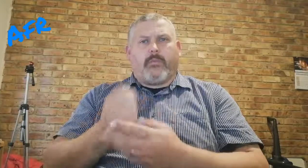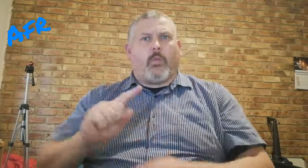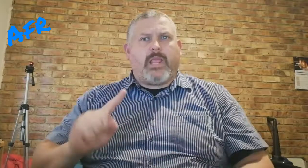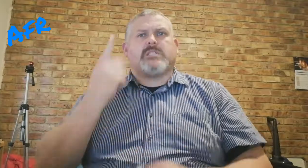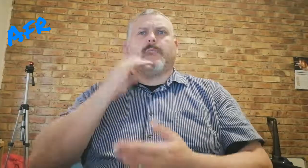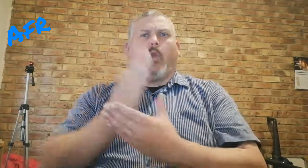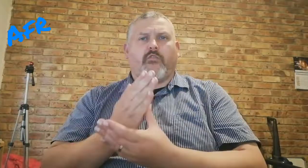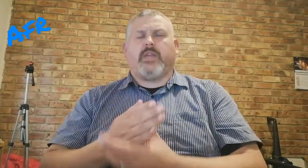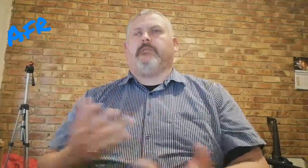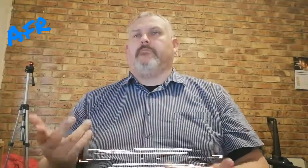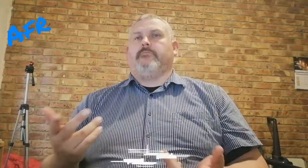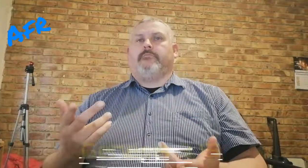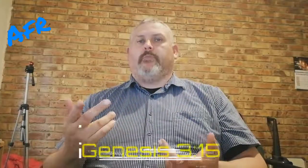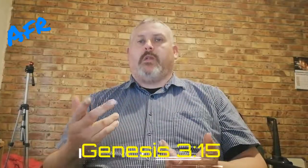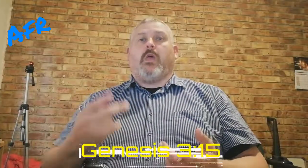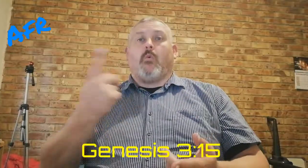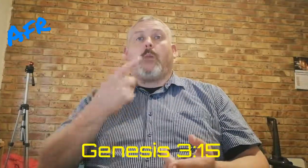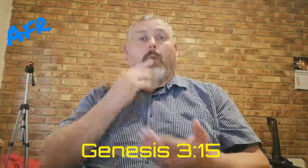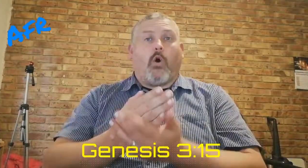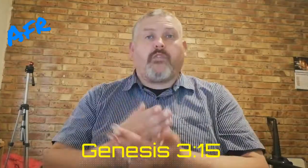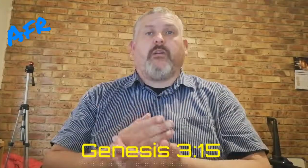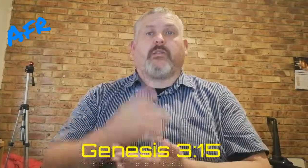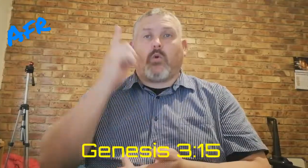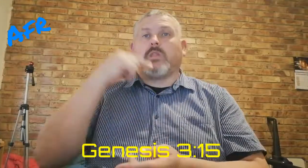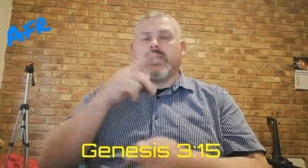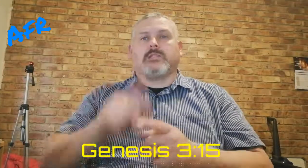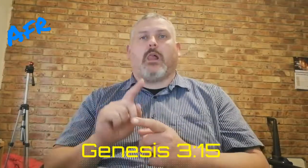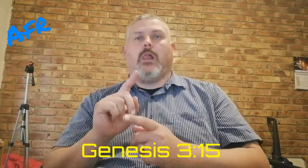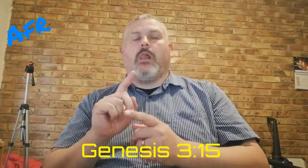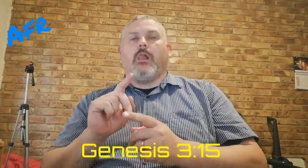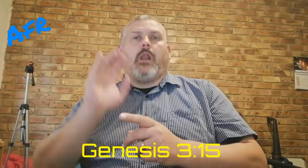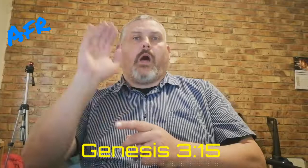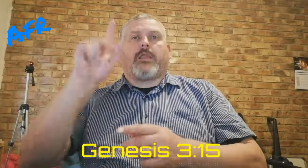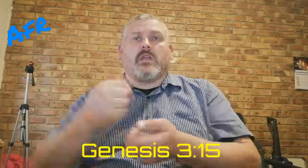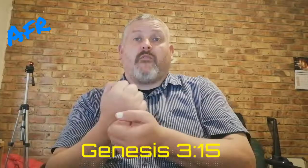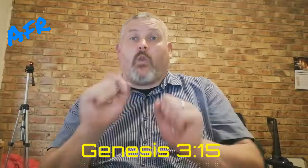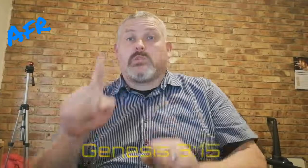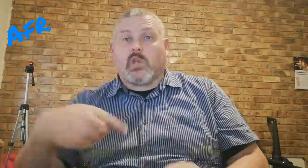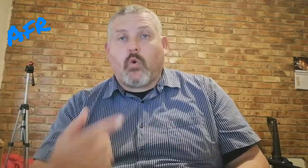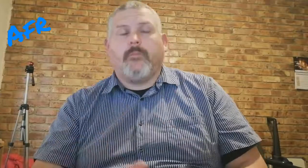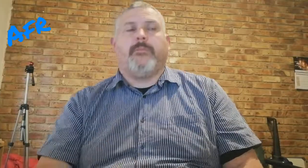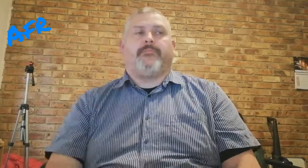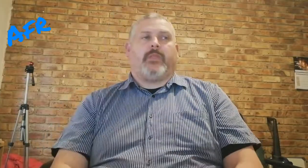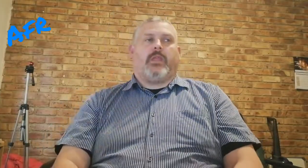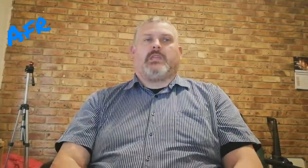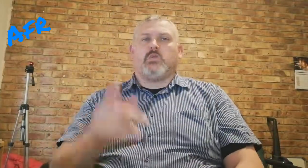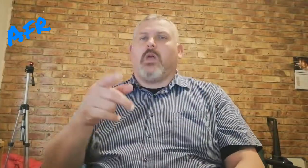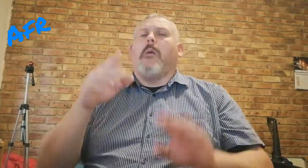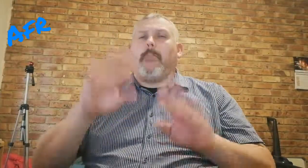Belofte met hun eerste belofte. Ook belofte dat God sê sal, later zal verlossen kom. So,